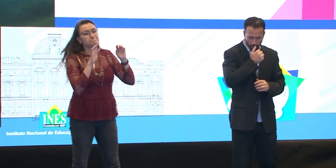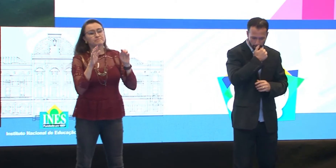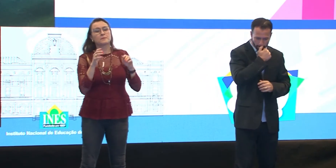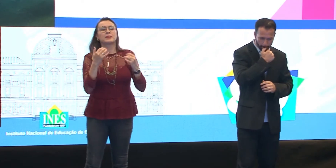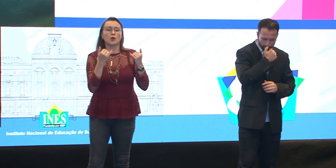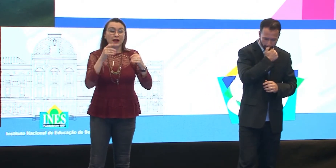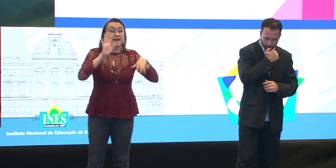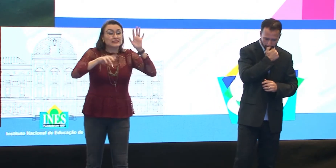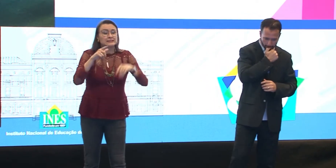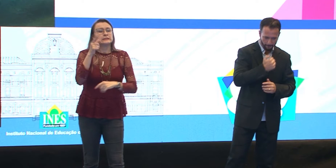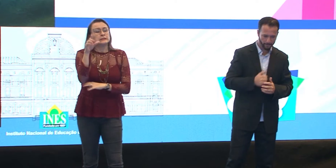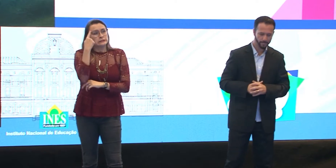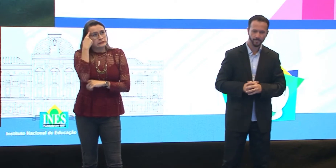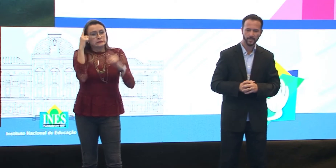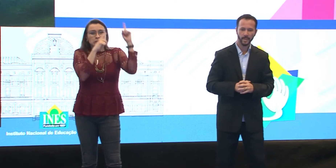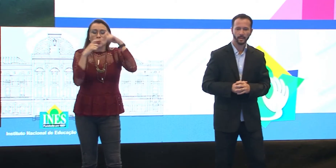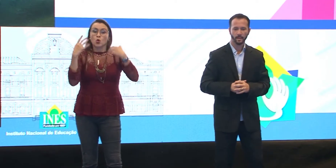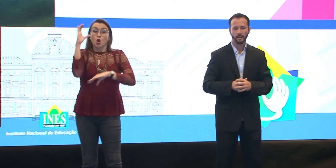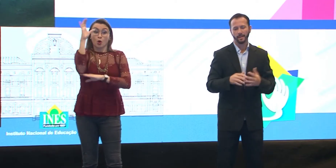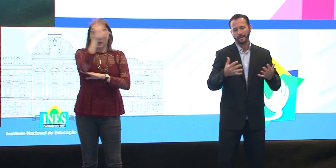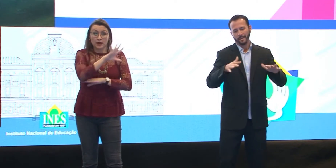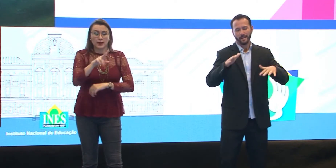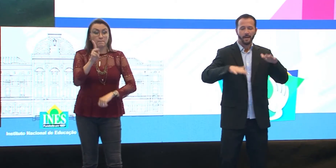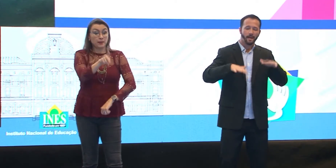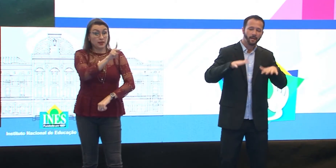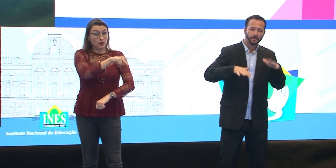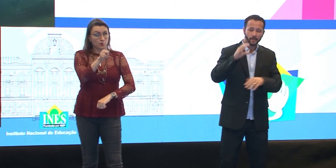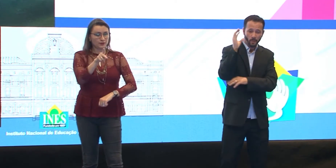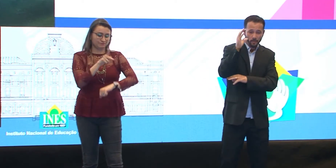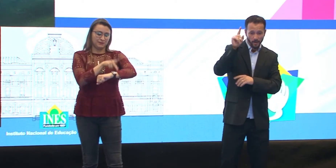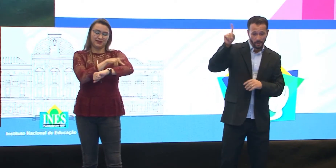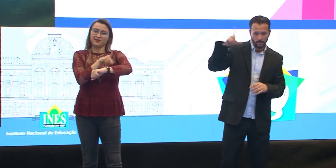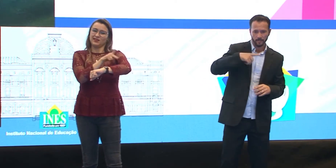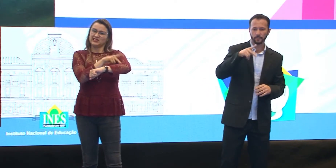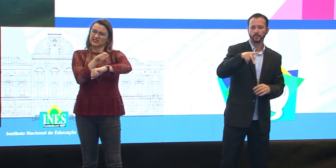Essa é uma questão que precisa ser levada em consideração na educação de surdos.